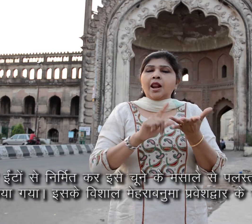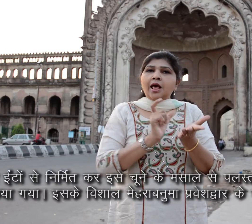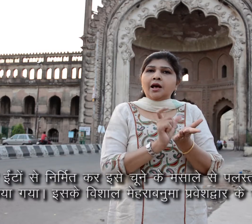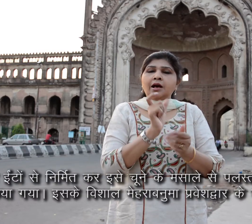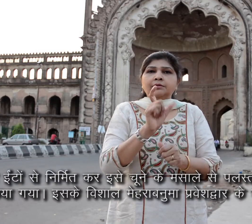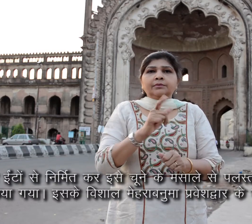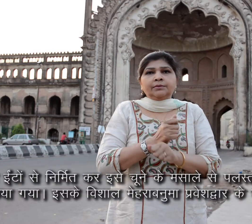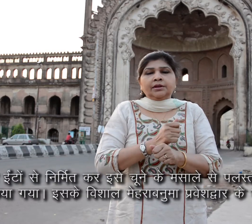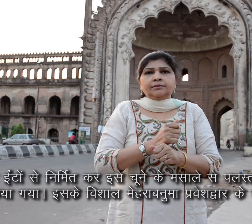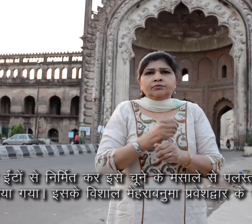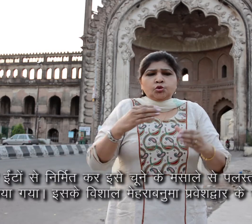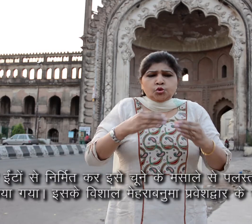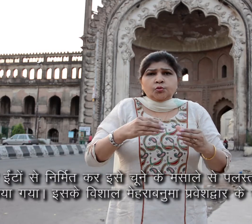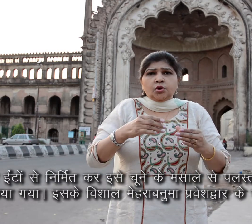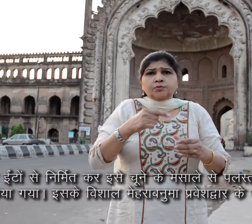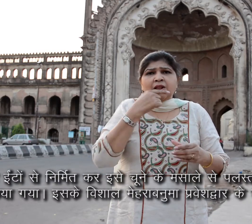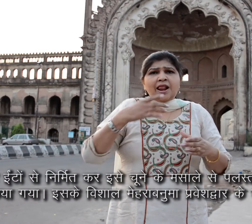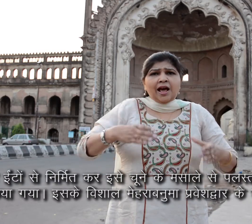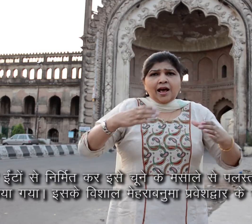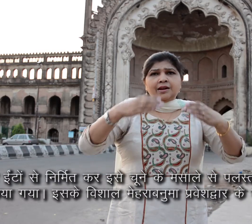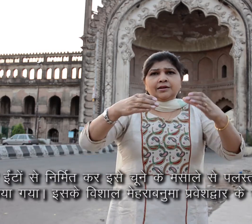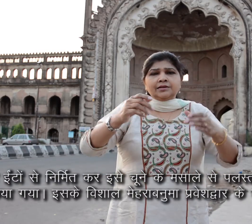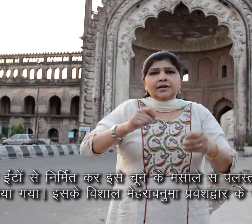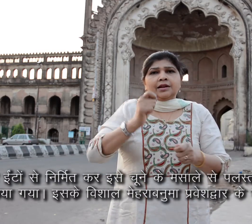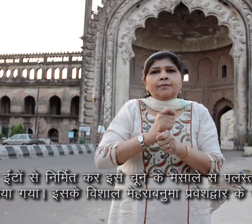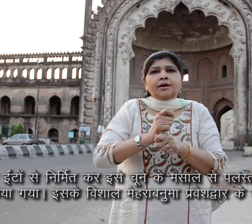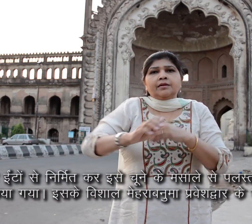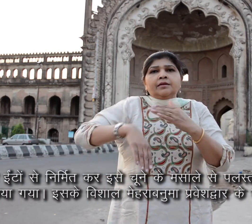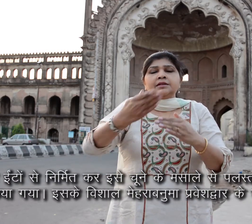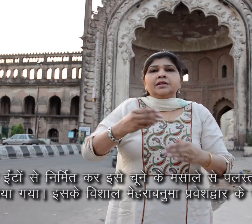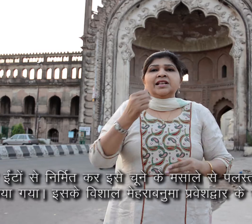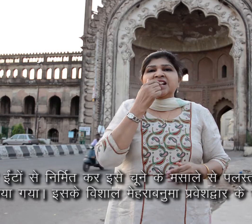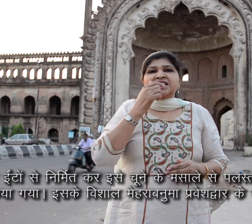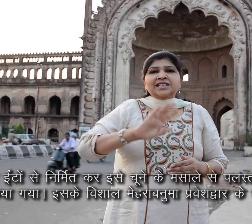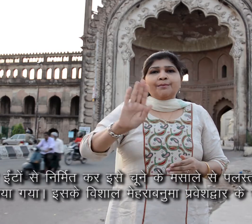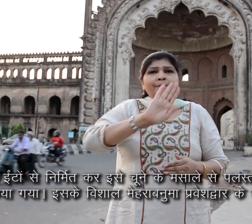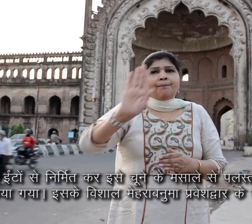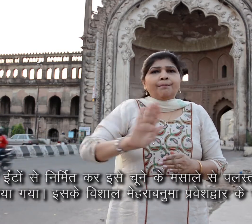लखौरी ईंटों से निर्माण के बाद इसे चूने के मसाले से पलस्तर तथा अलंकृत किया गया।